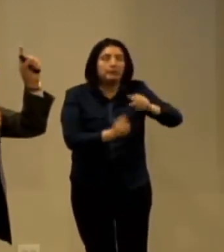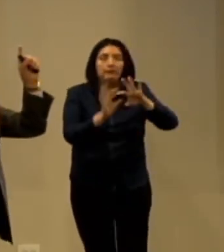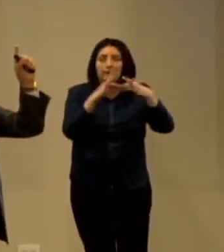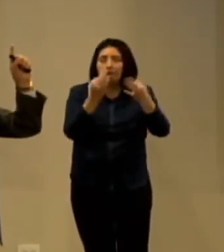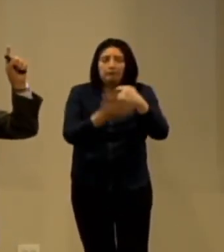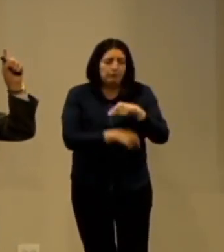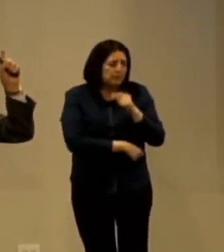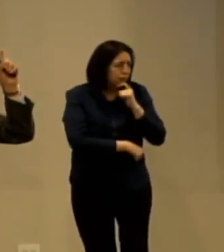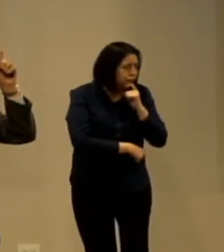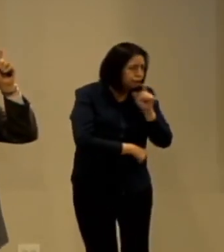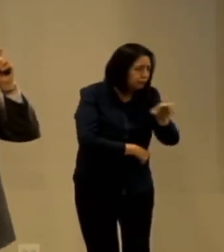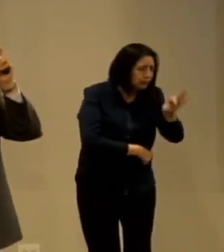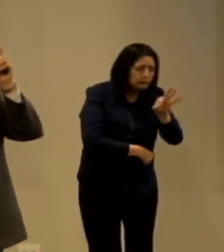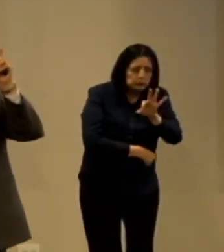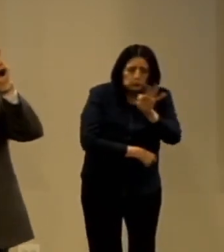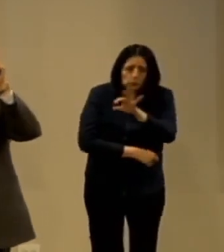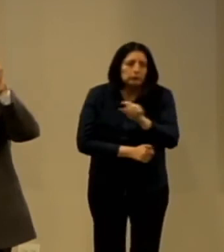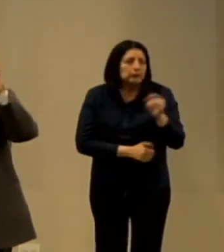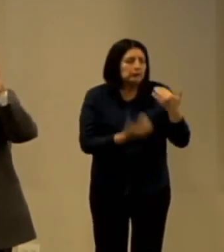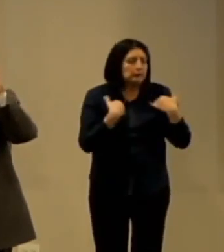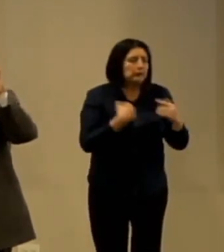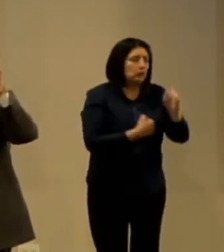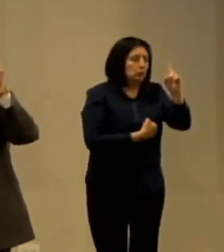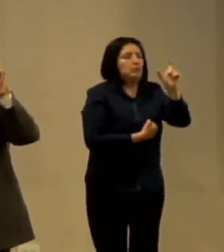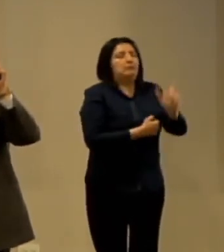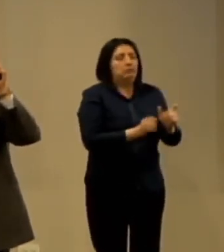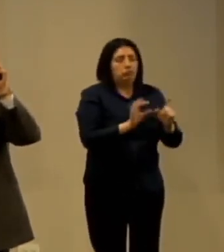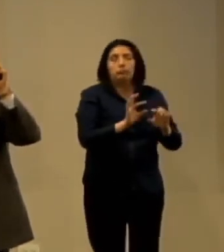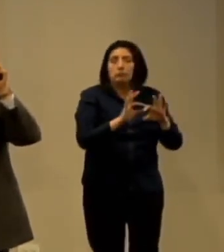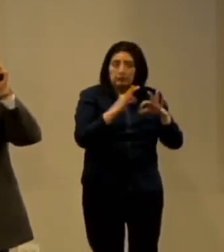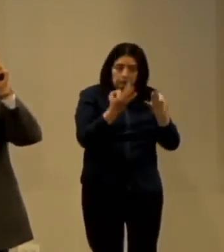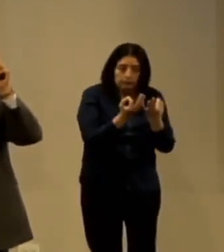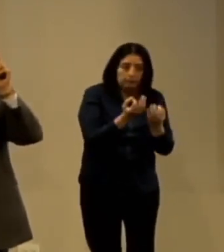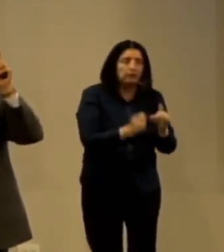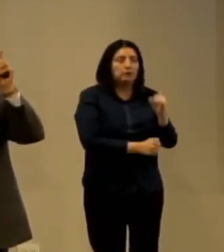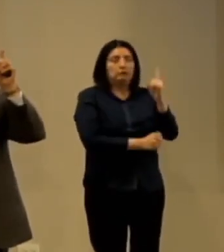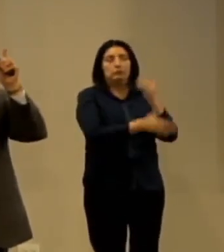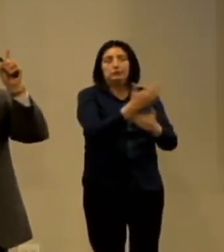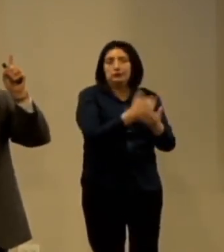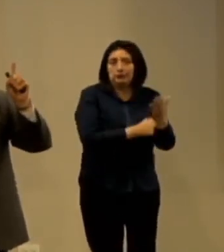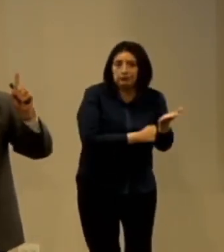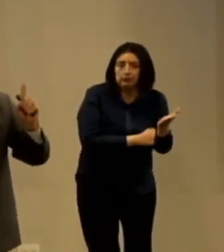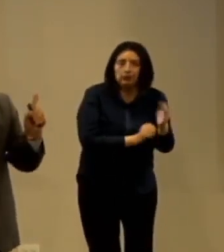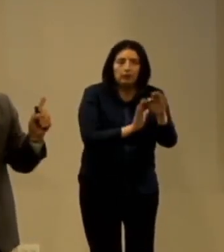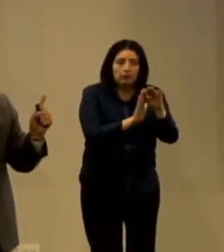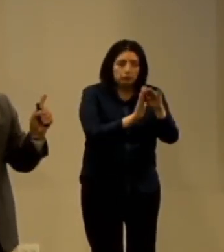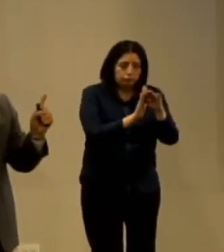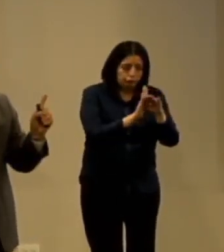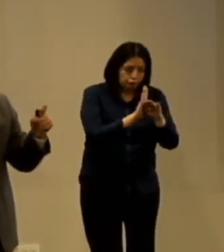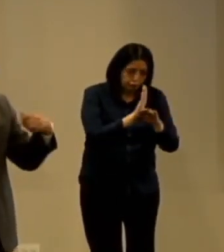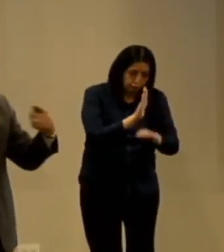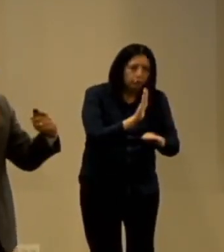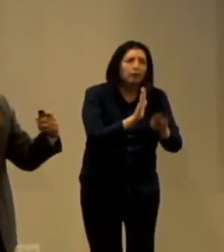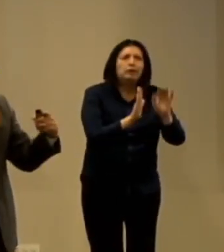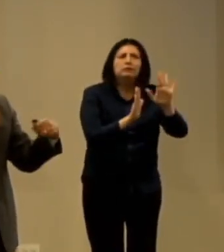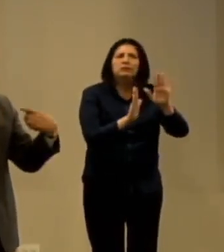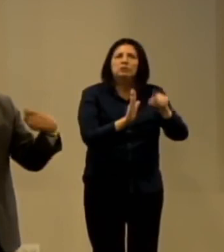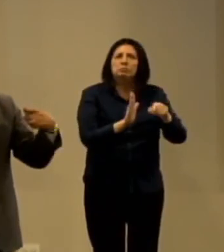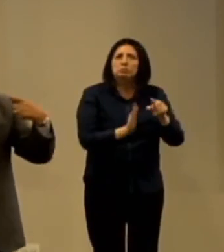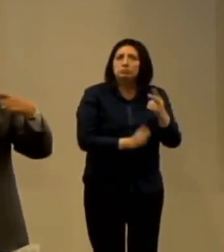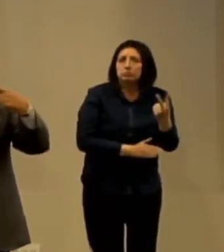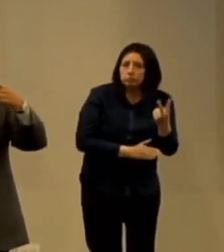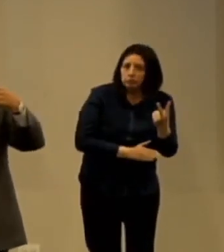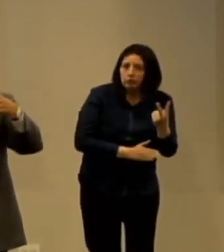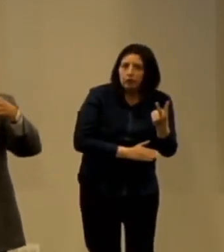que tenían algún miembro con algún problema de discapacidad, ¿no? Bajó a 5,2, porque ahí se vio, o sea,